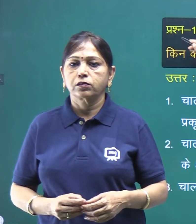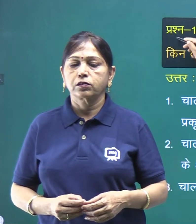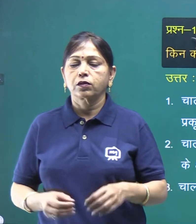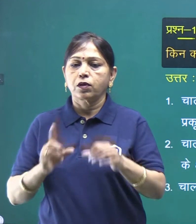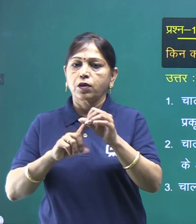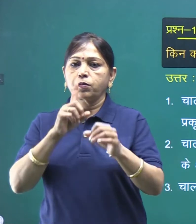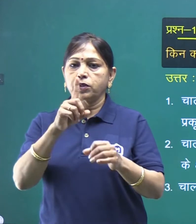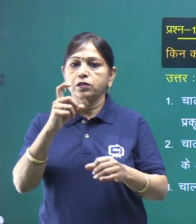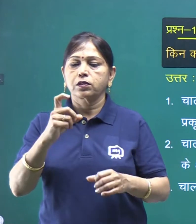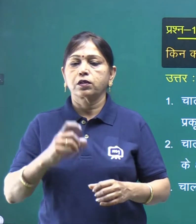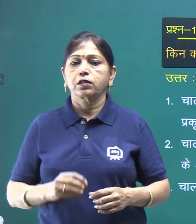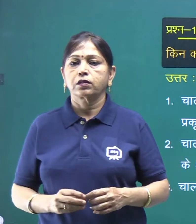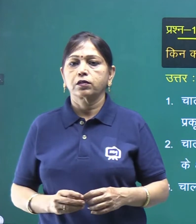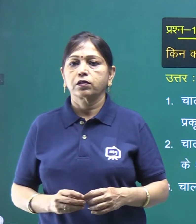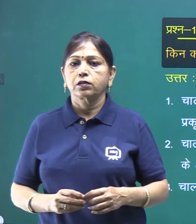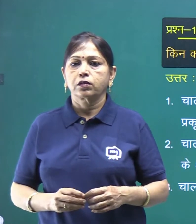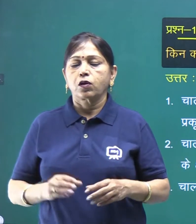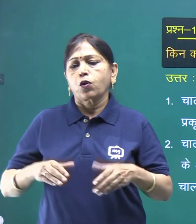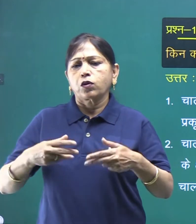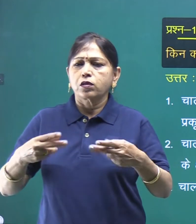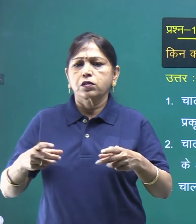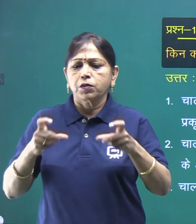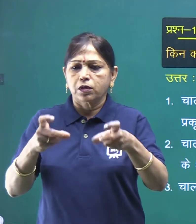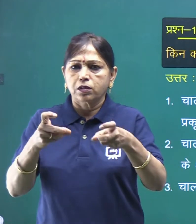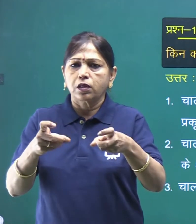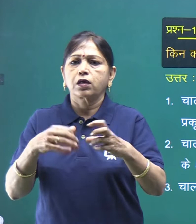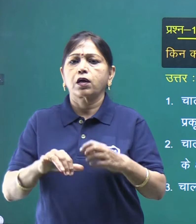प्रश्न 17, किसी चालक का